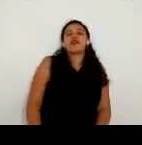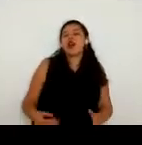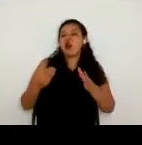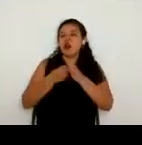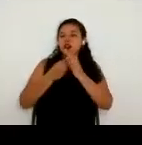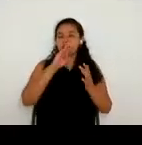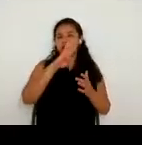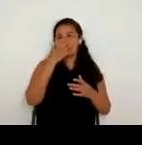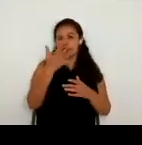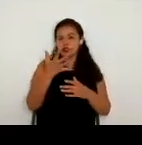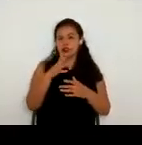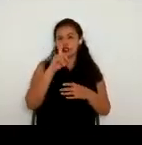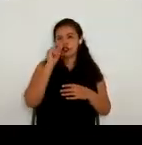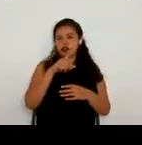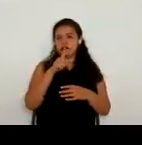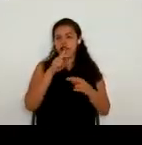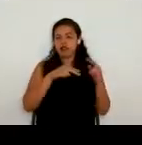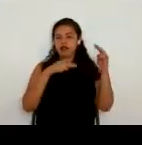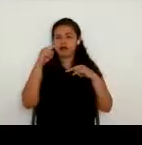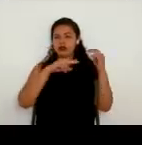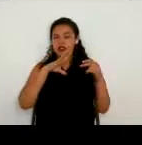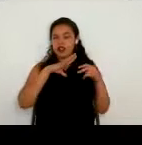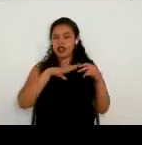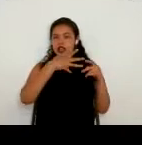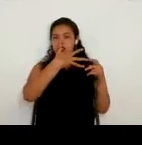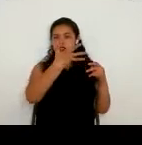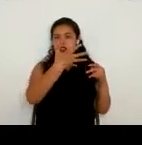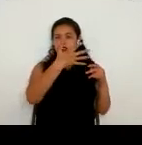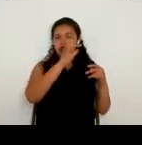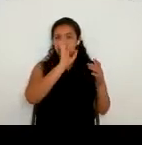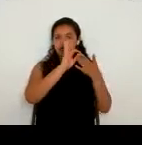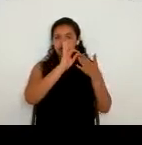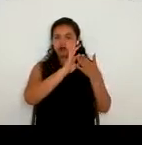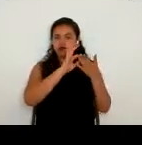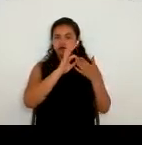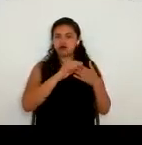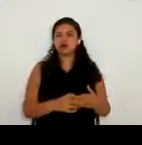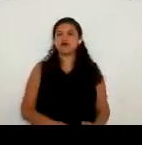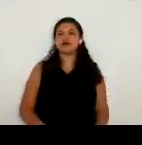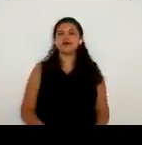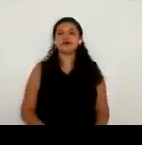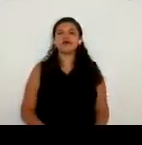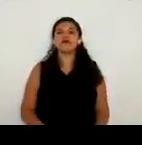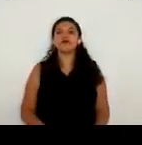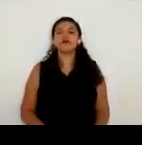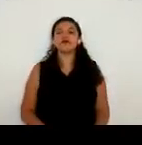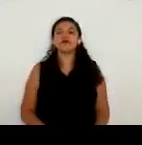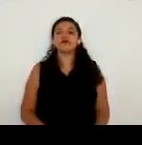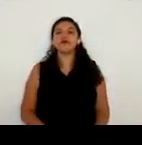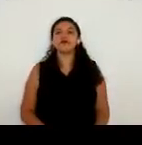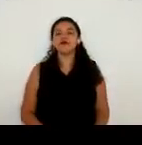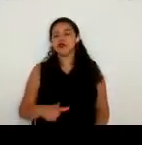intervalo que maneja el rango es de 55 puntos luego el de 16 a 20